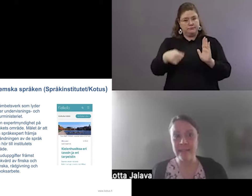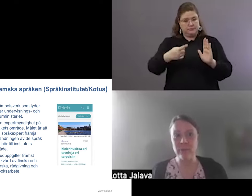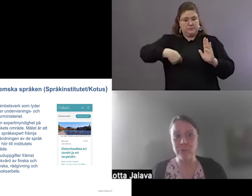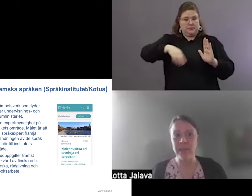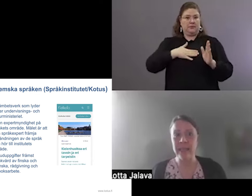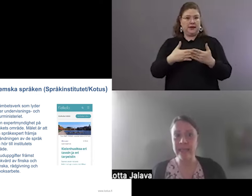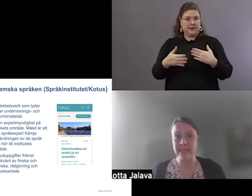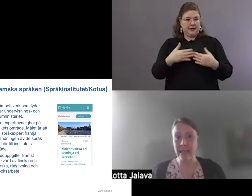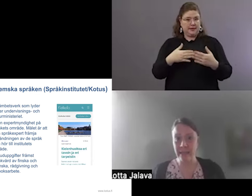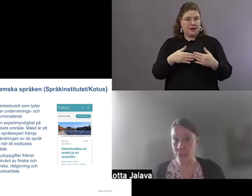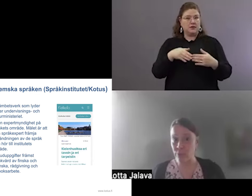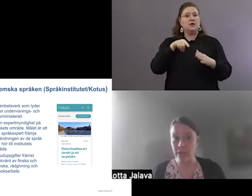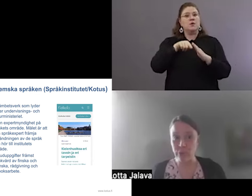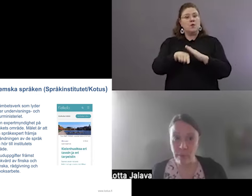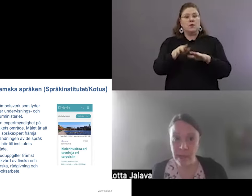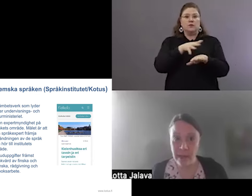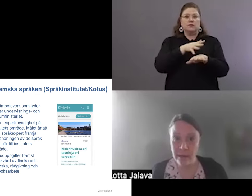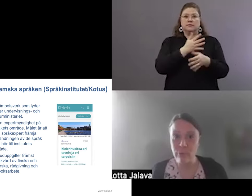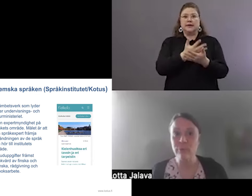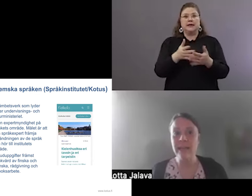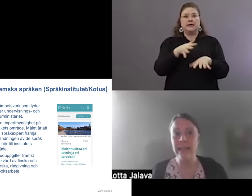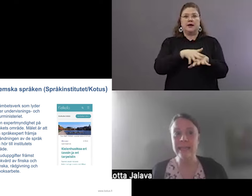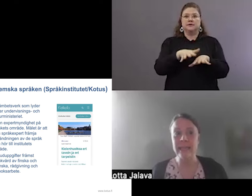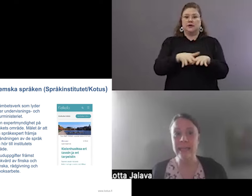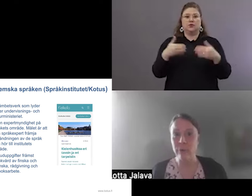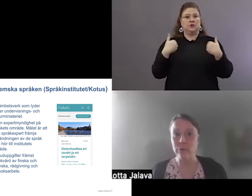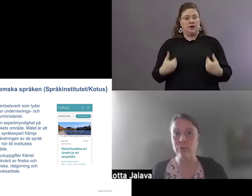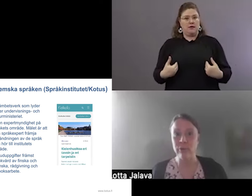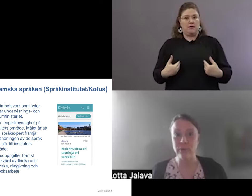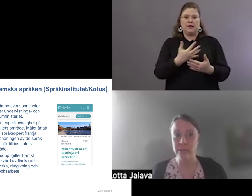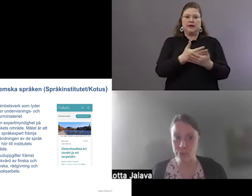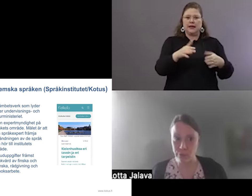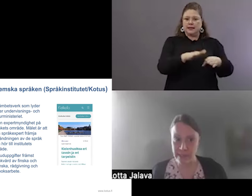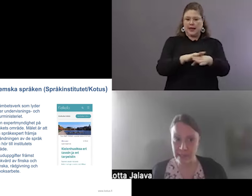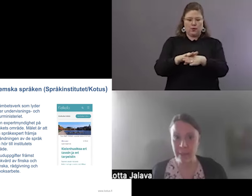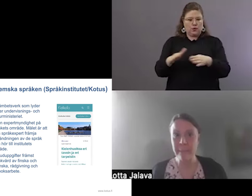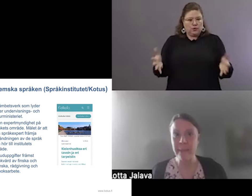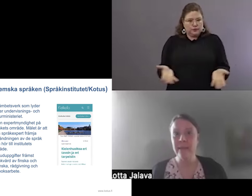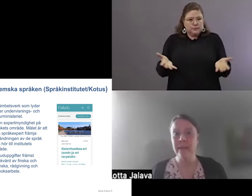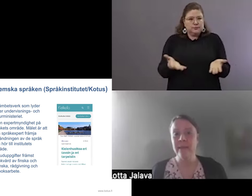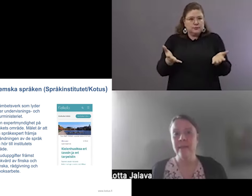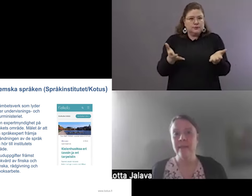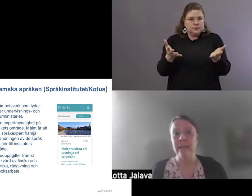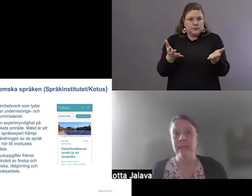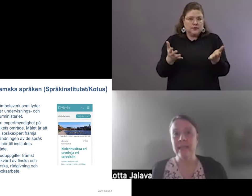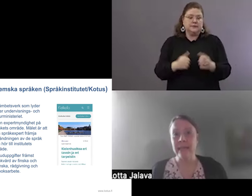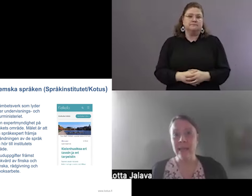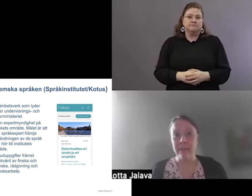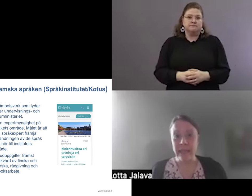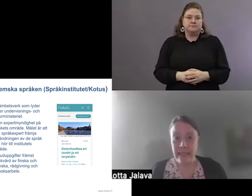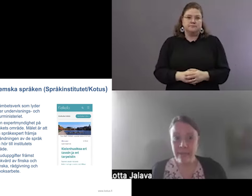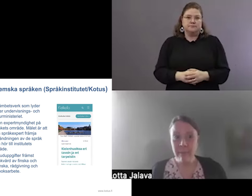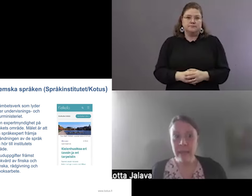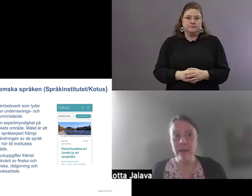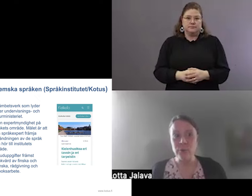kielten asiantuntijana edistää keskuksen toimialaan kuuluvien kielten käyttöä yhteiskunnassa. Ja niitä